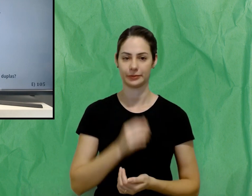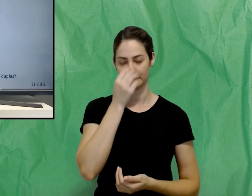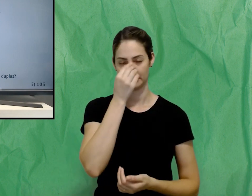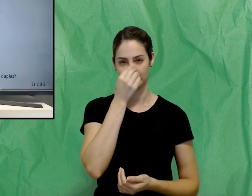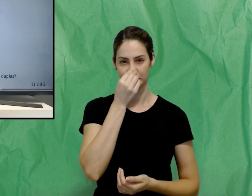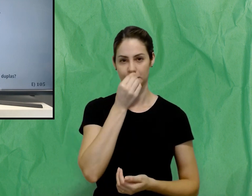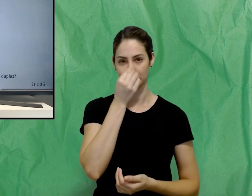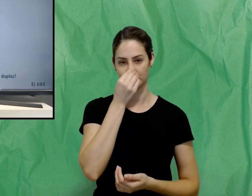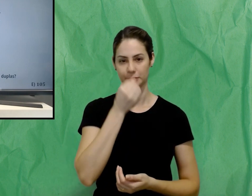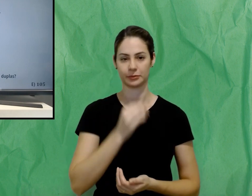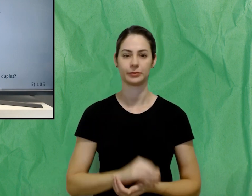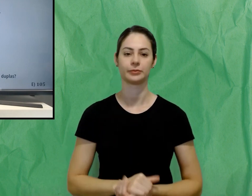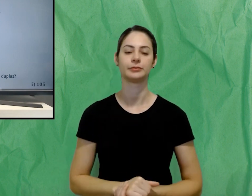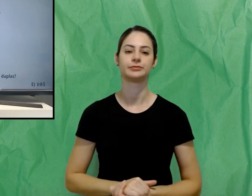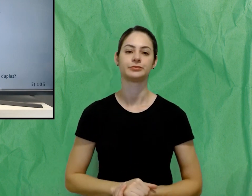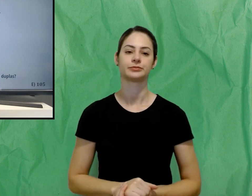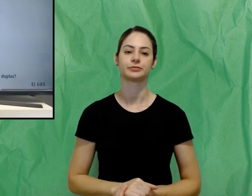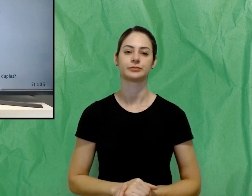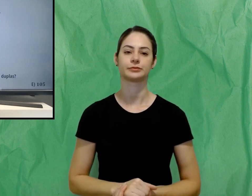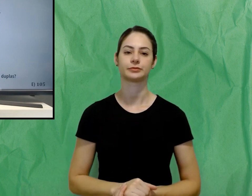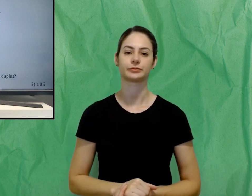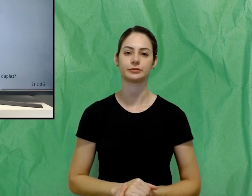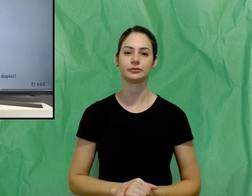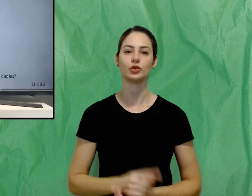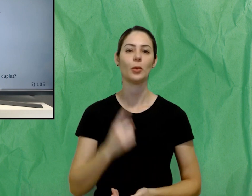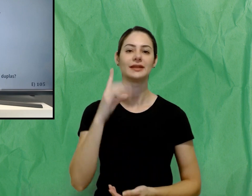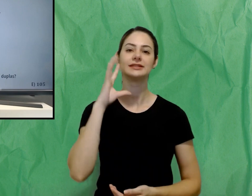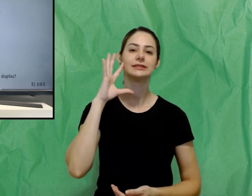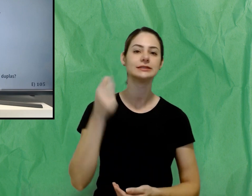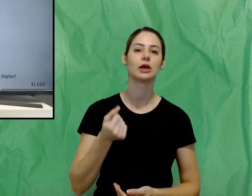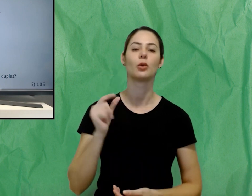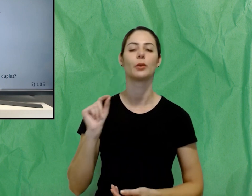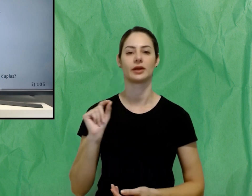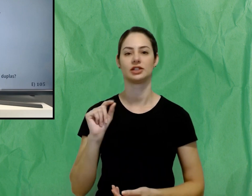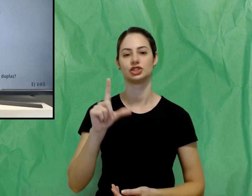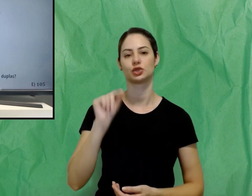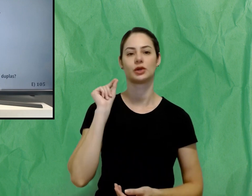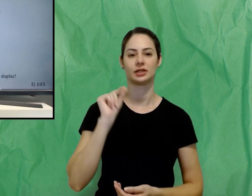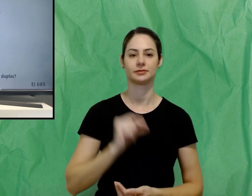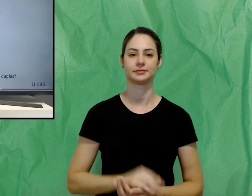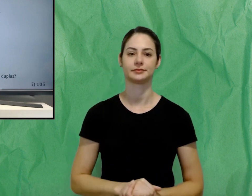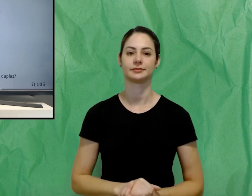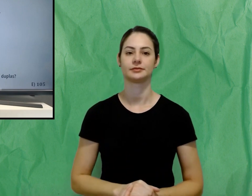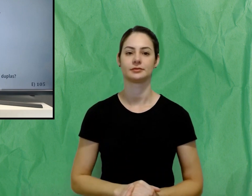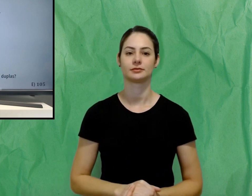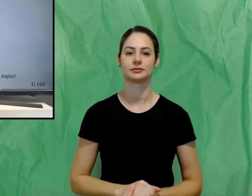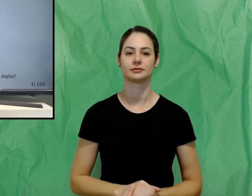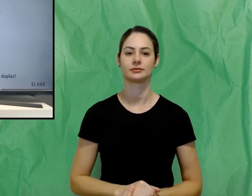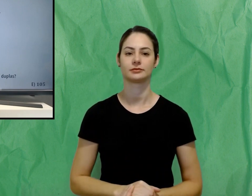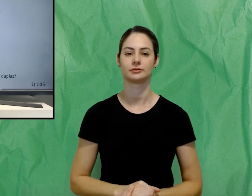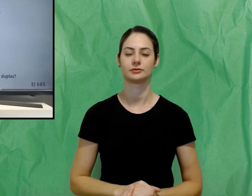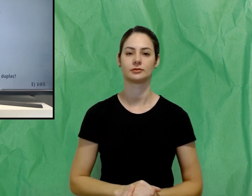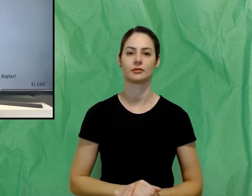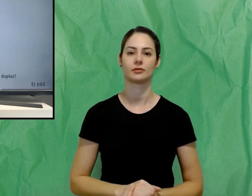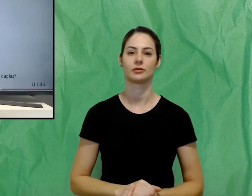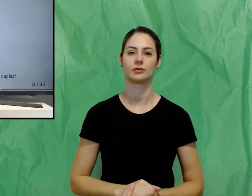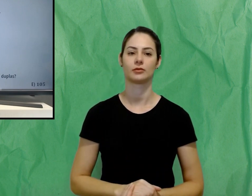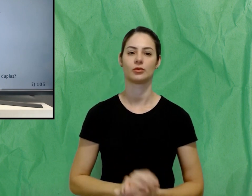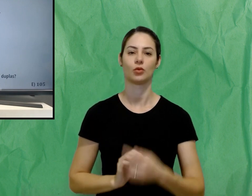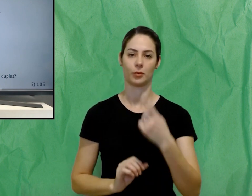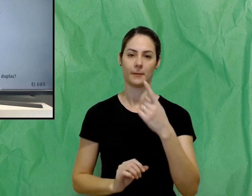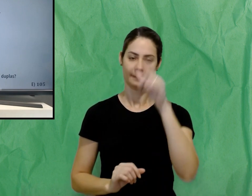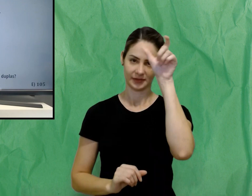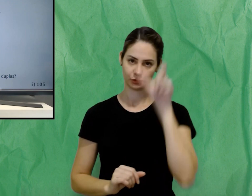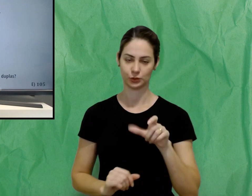tomar a primeira decisão escolhendo o primeiro canhoto a